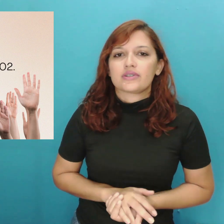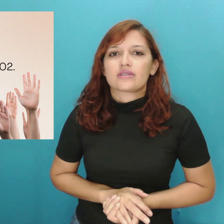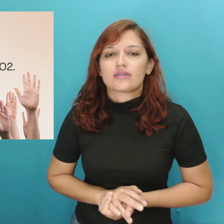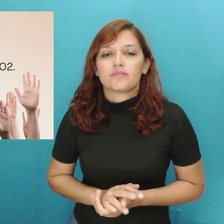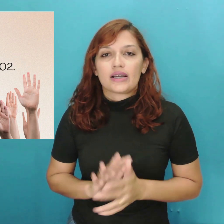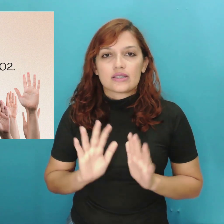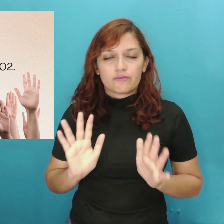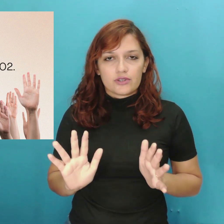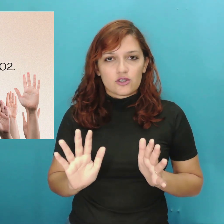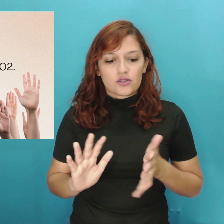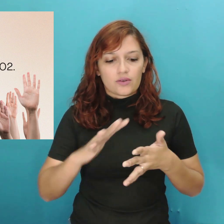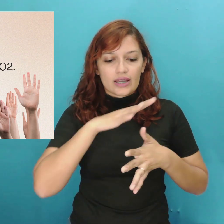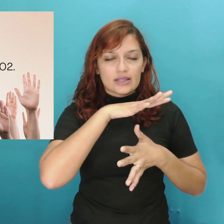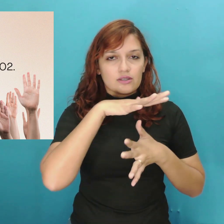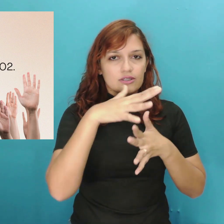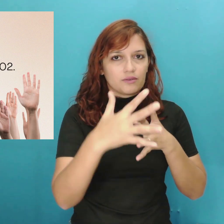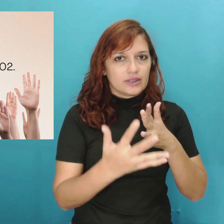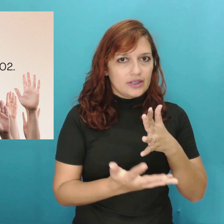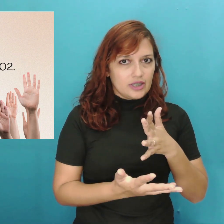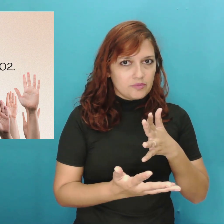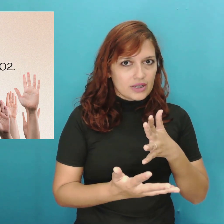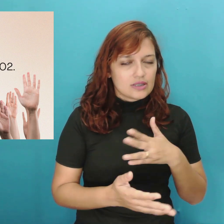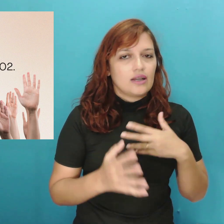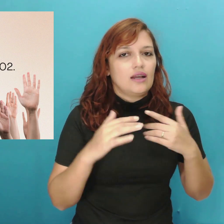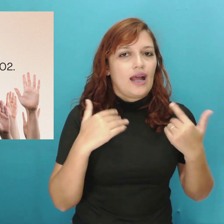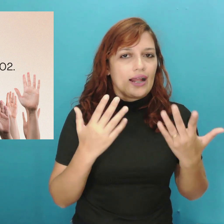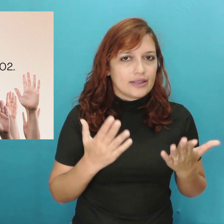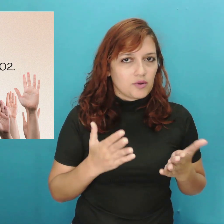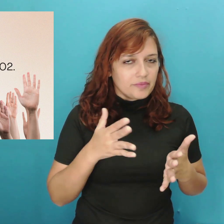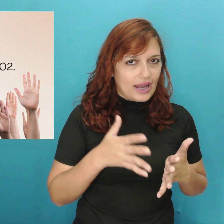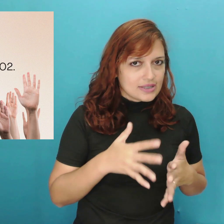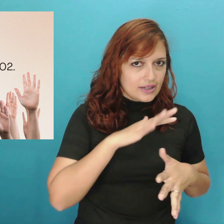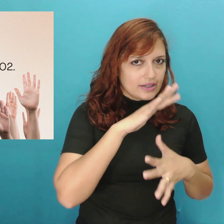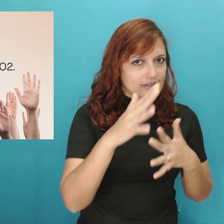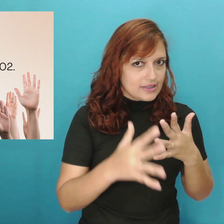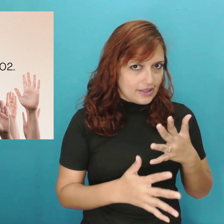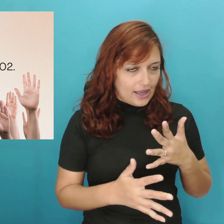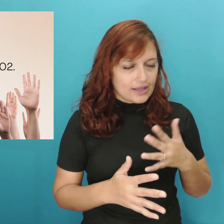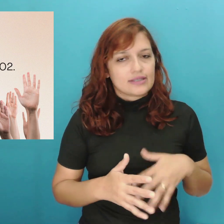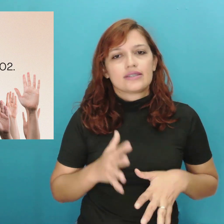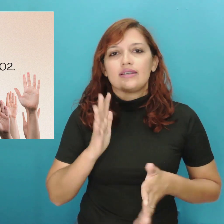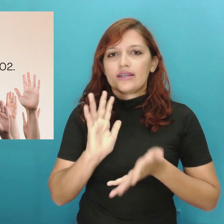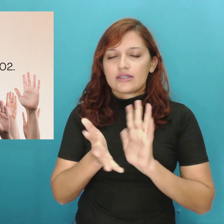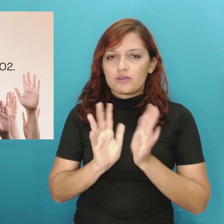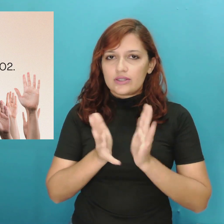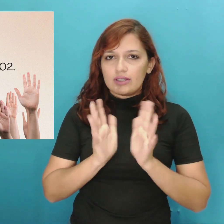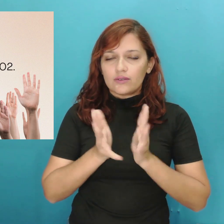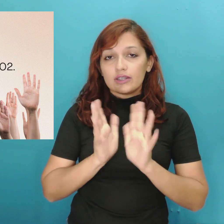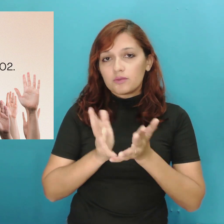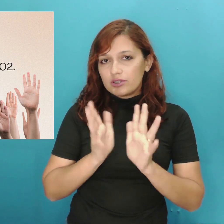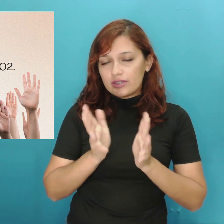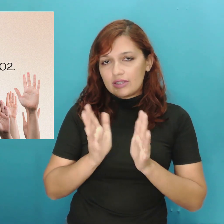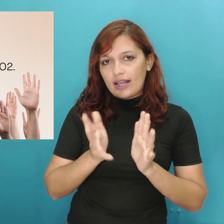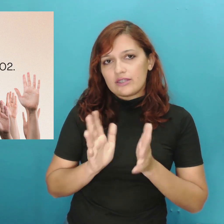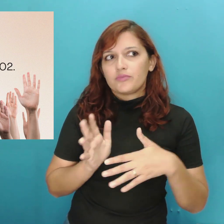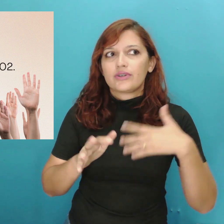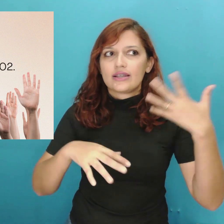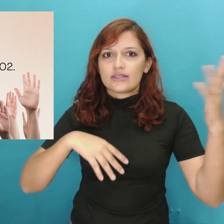Libras. Mas veja só, esse é o sinal de Libras, a língua brasileira de sinais, e esse é o sinal de línguas de sinais, porque